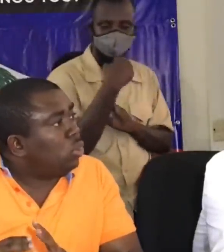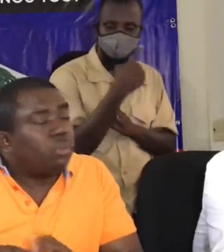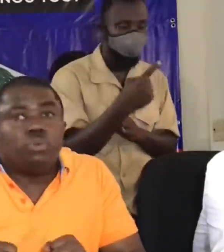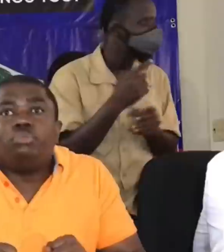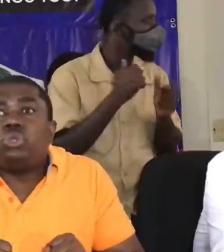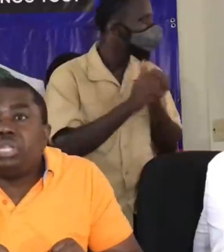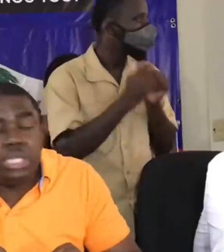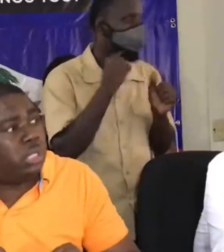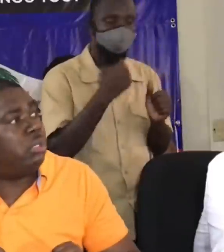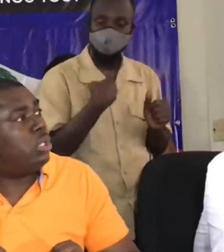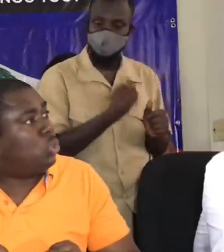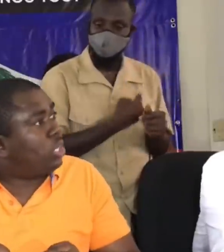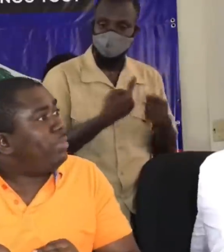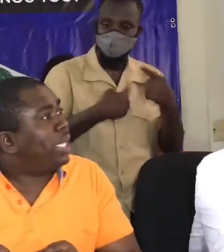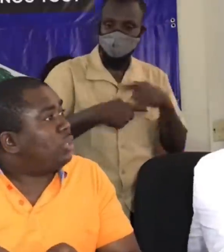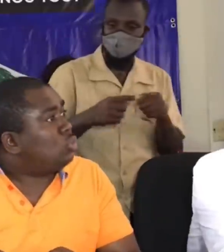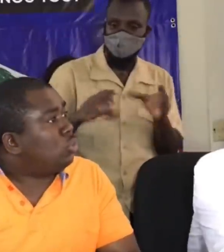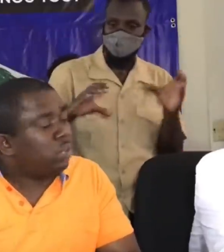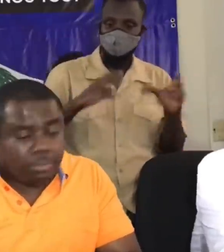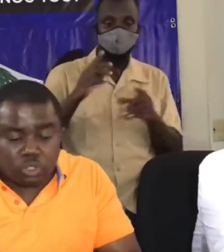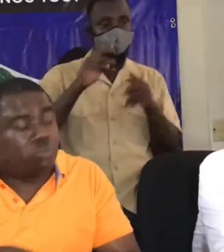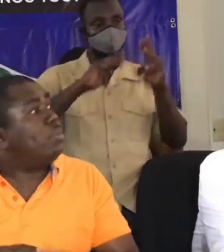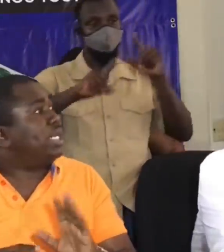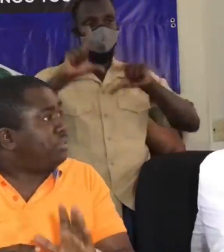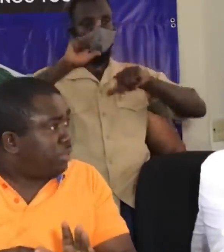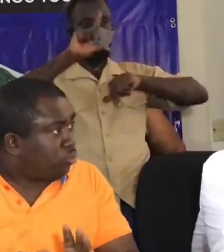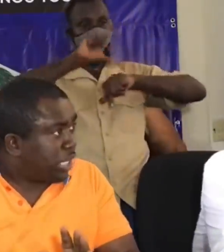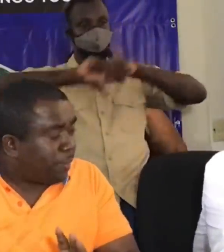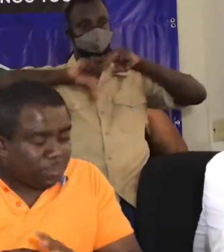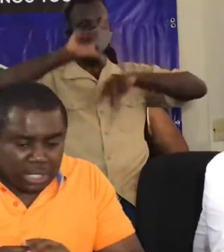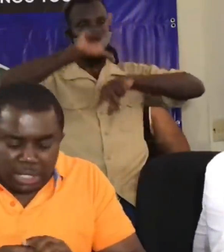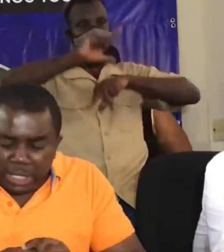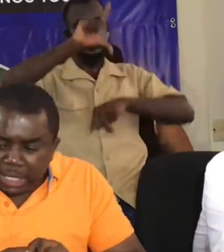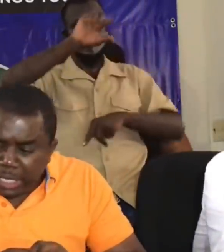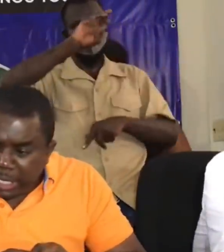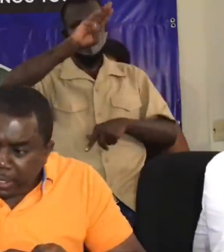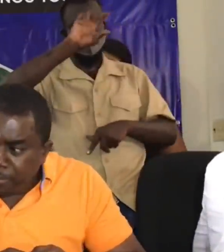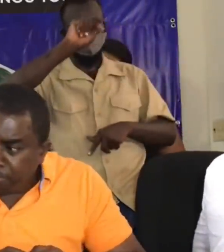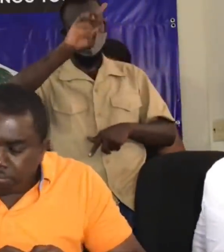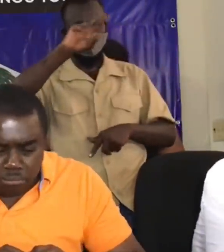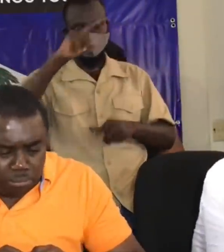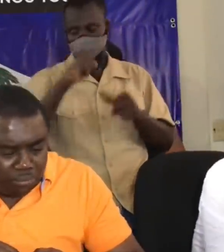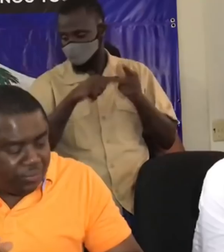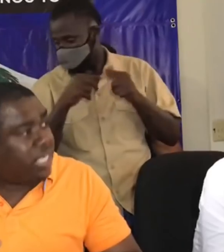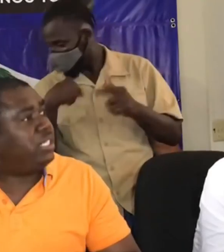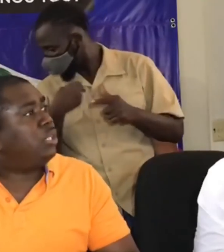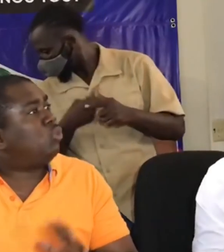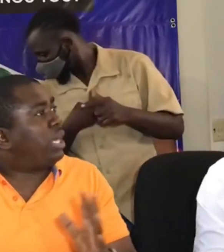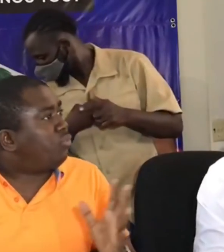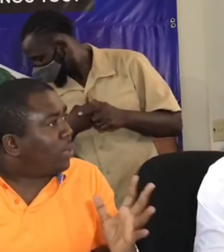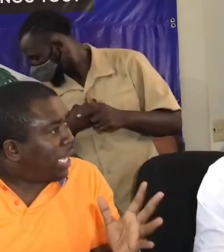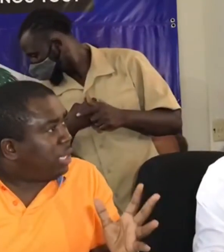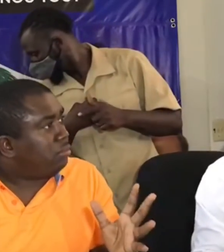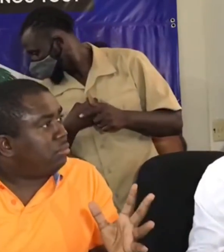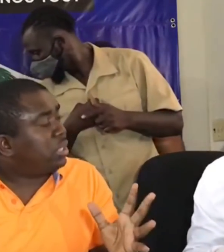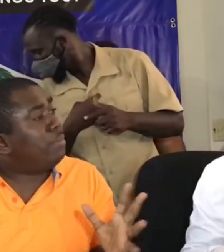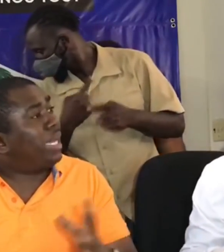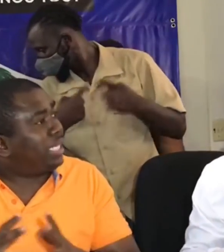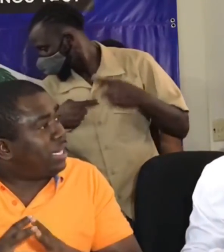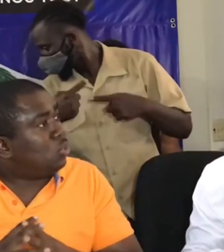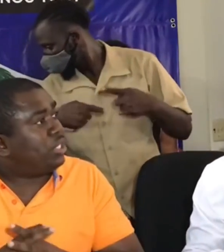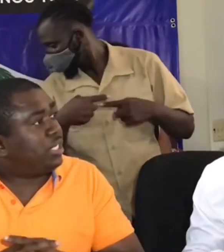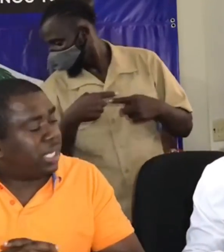Michel fait qu'on est que Mette Mécène Jean-Louis, yon reconnaît lui en tant que président pays d'Haïti. Alors,